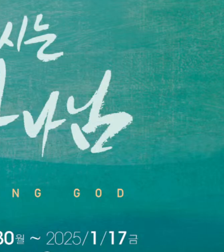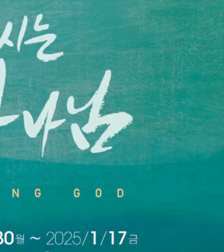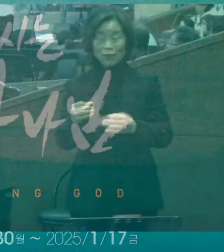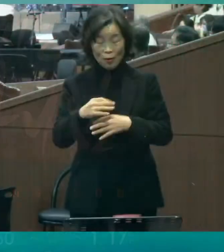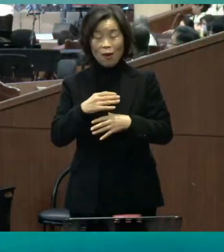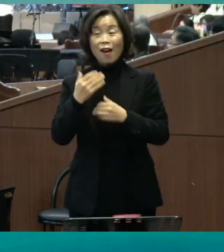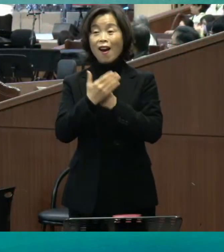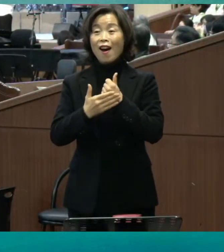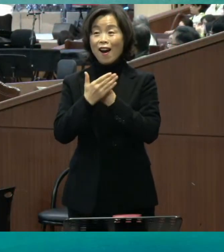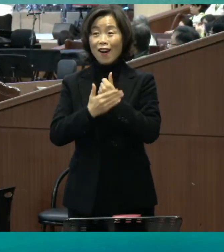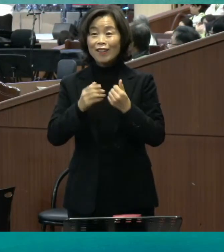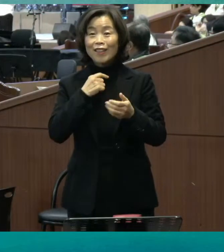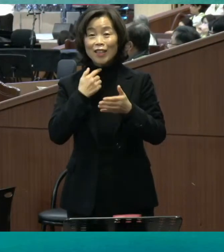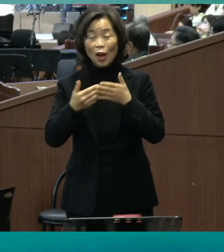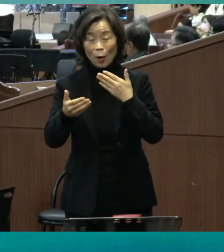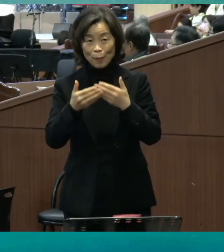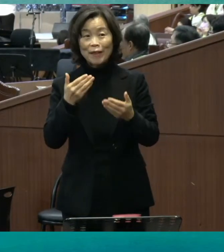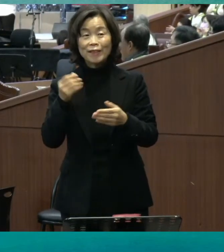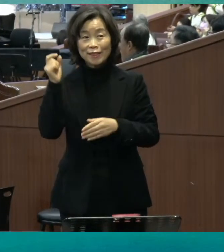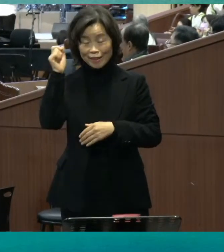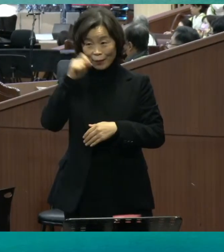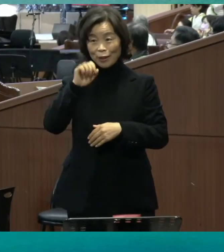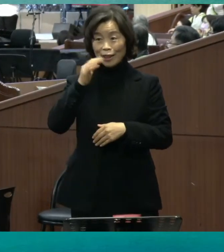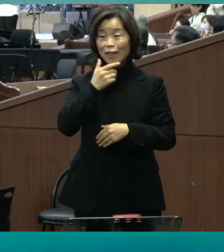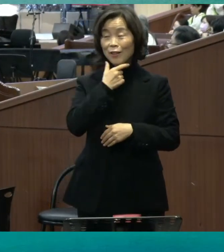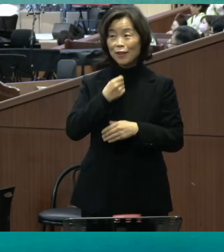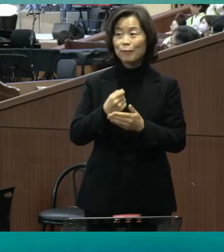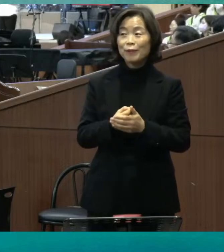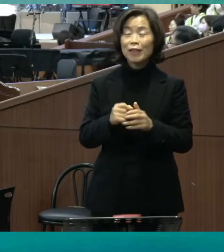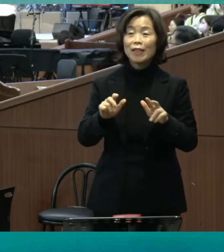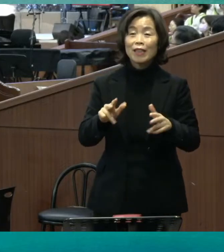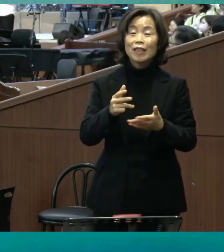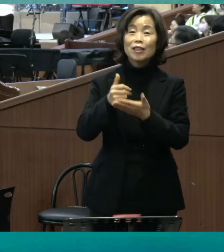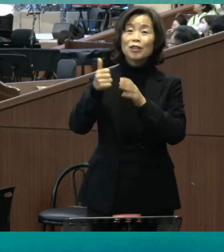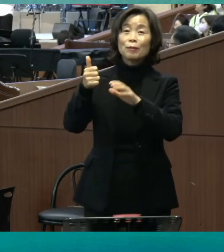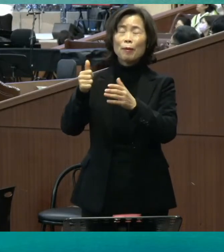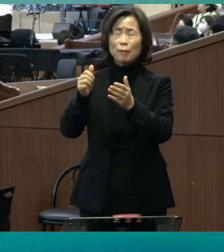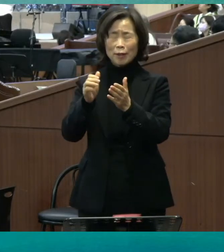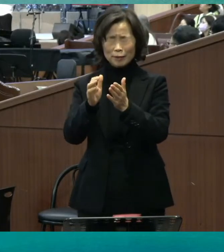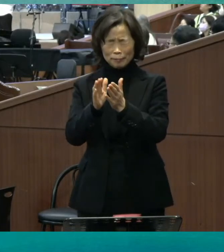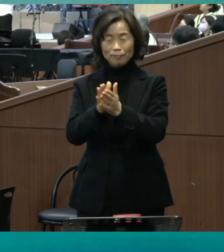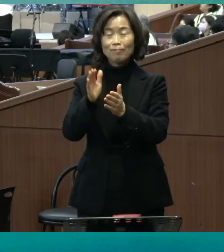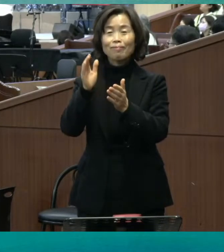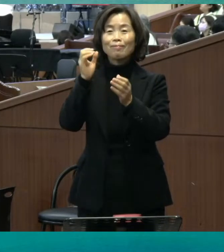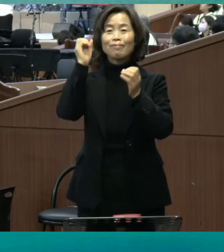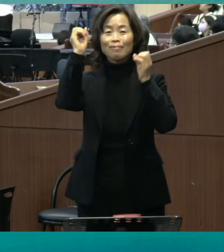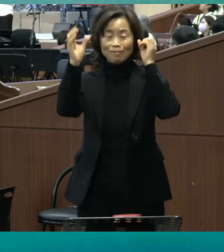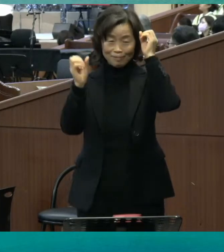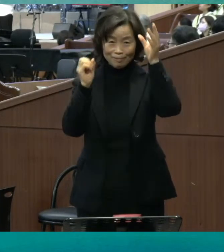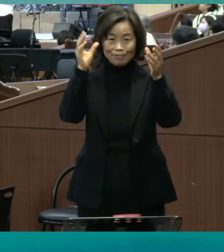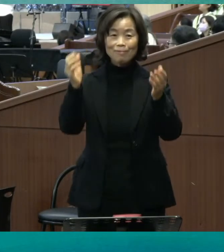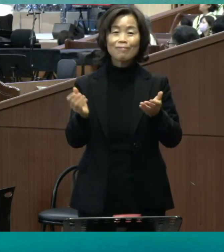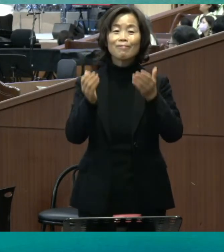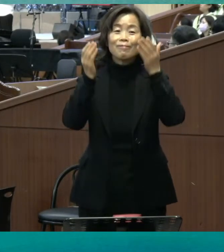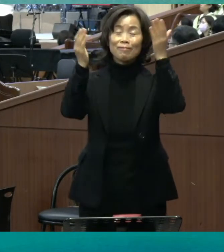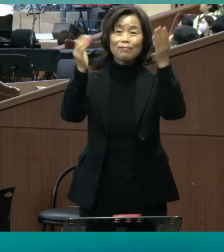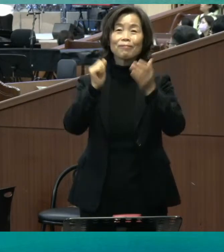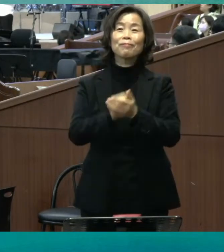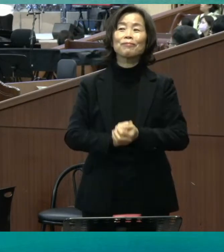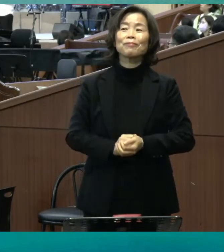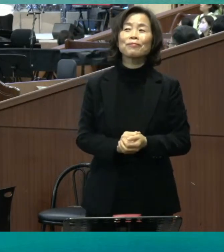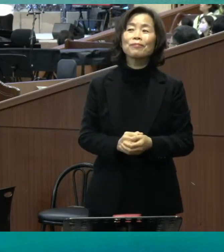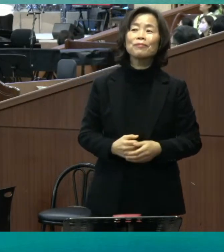은혜를 누리는 귀한 새벽 되길 소망합니다. 우리 시간 주님 앞에 우리 뜨거운 찬양으로 이 새벽을 깨워볼까요? 주의 진리 위해